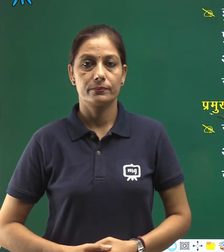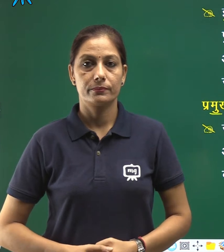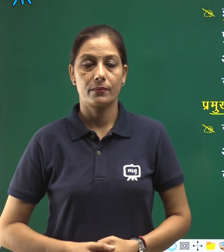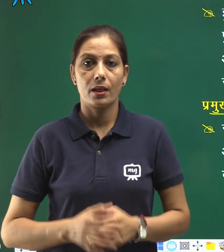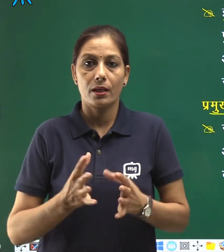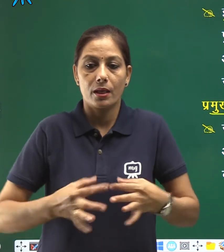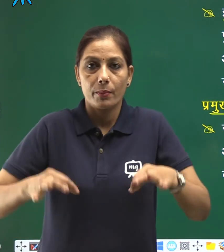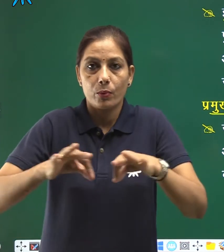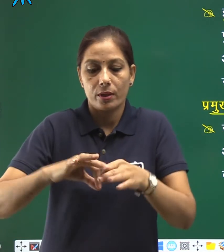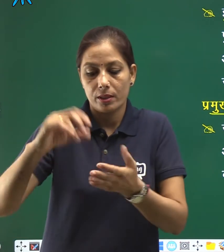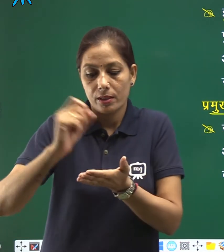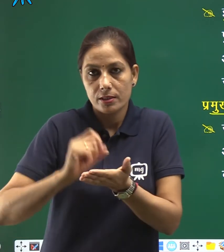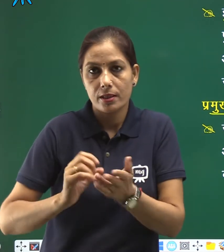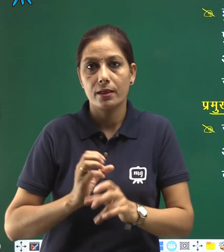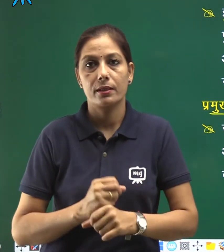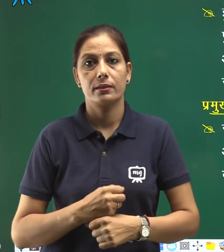प्रमुख रचनाएं: